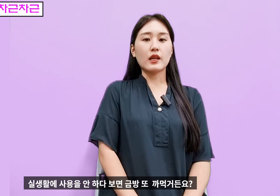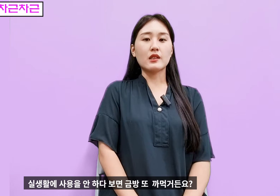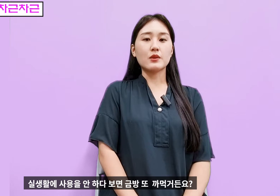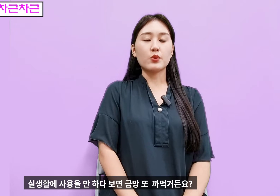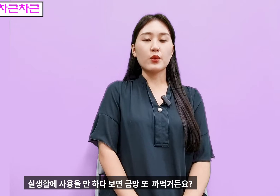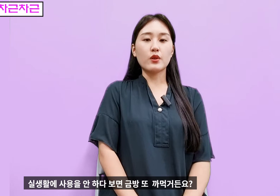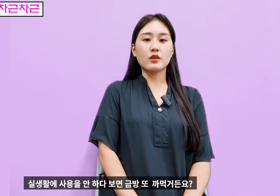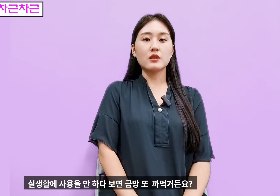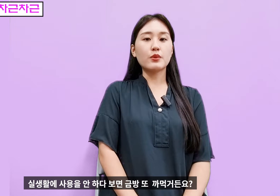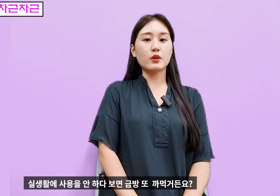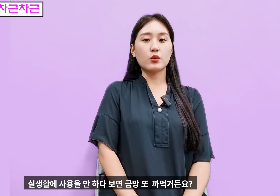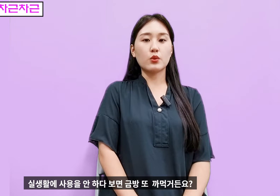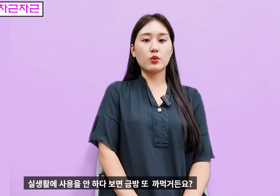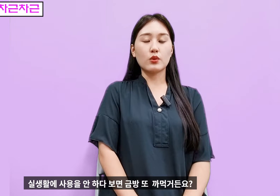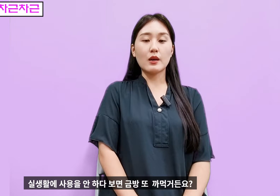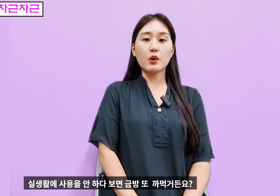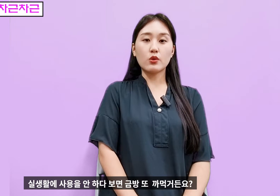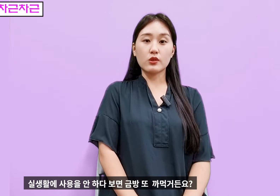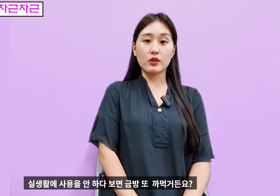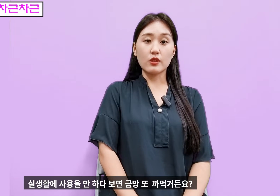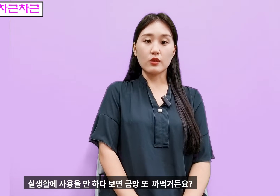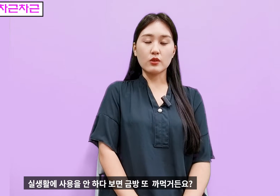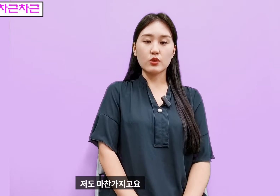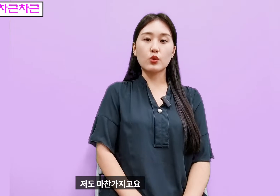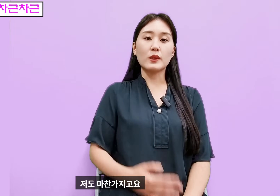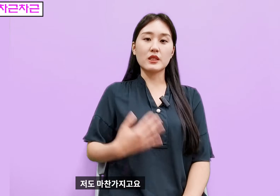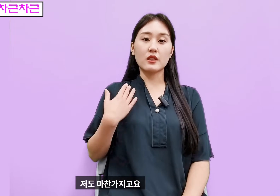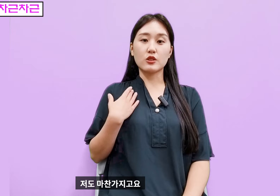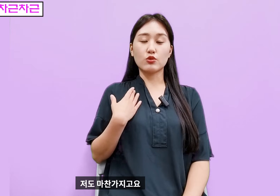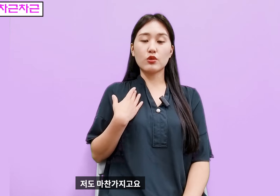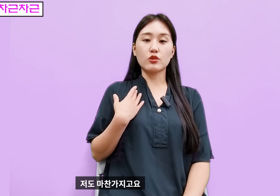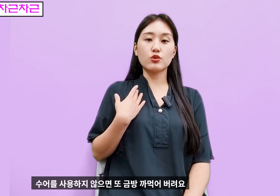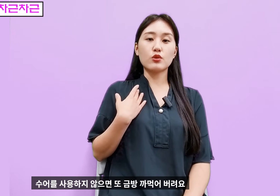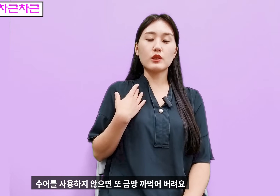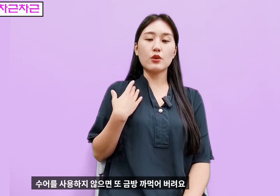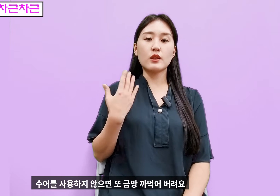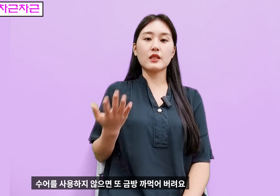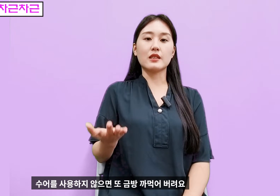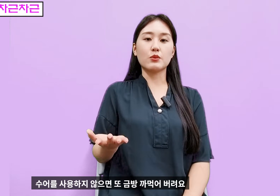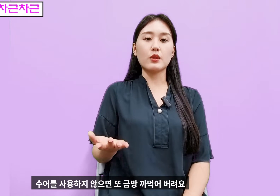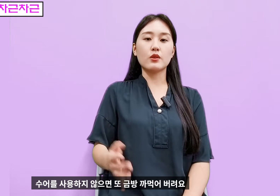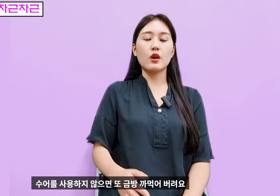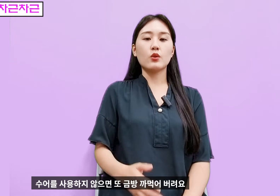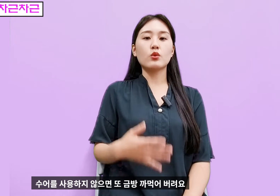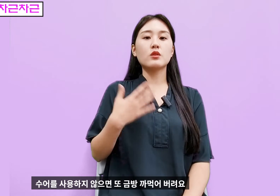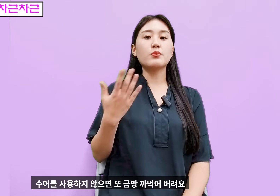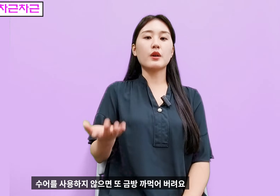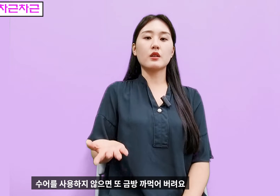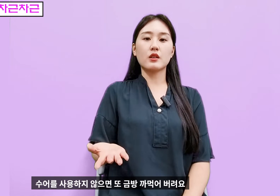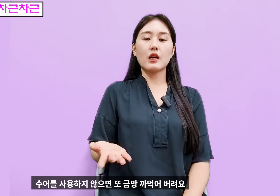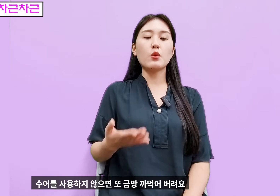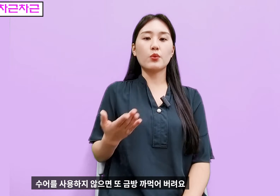하다 보면 금방 또 까먹거든요. 저도 마찬가지고요. 수어를 사용하지 않으면 또 금방 까먹어